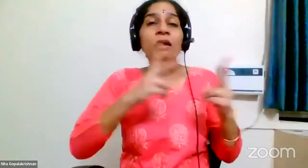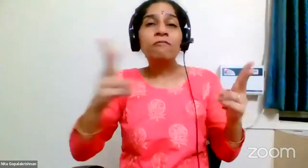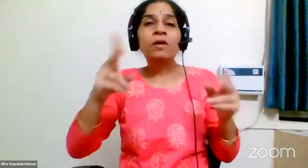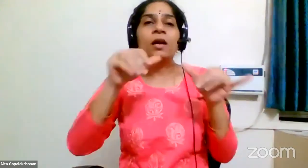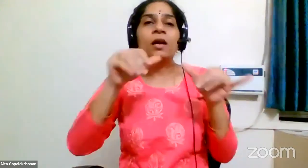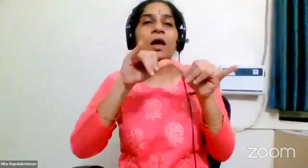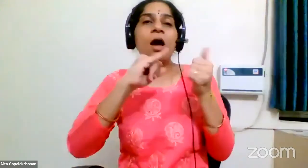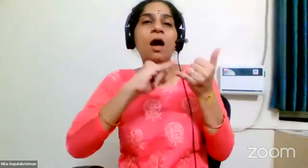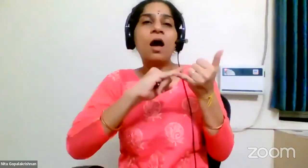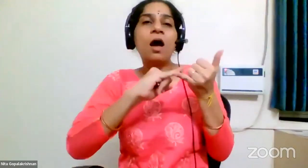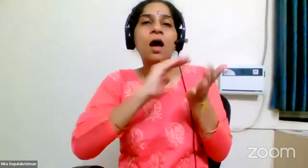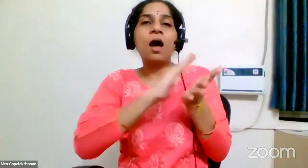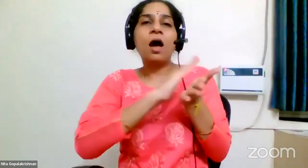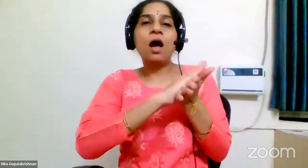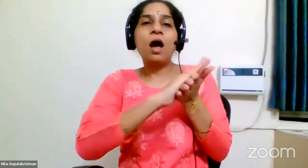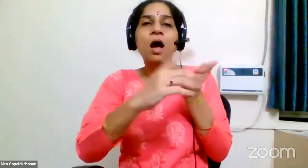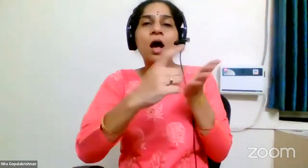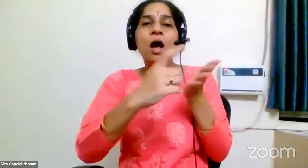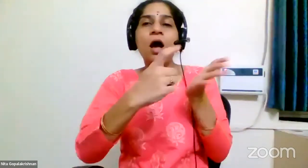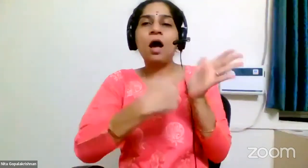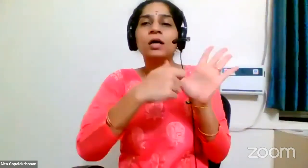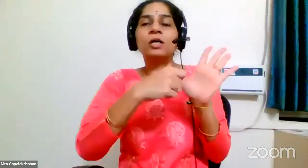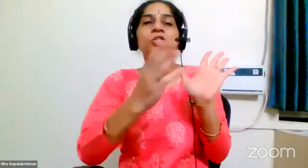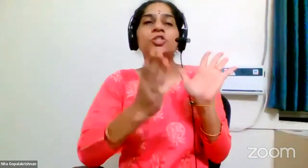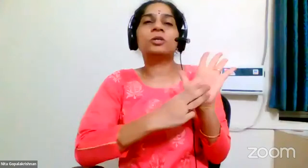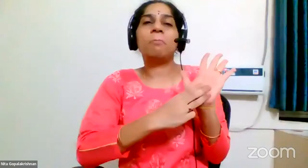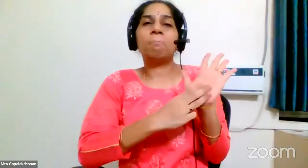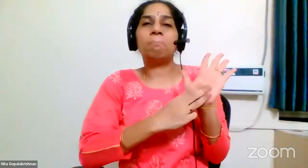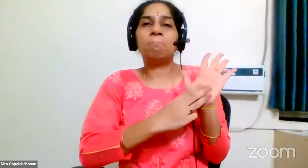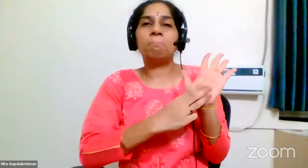V A R N A।